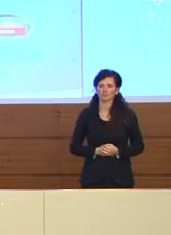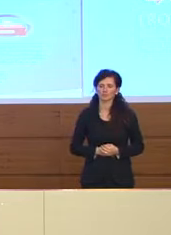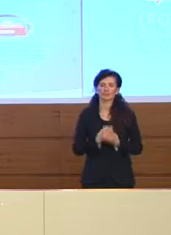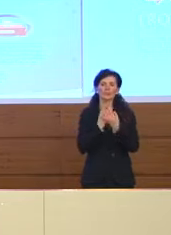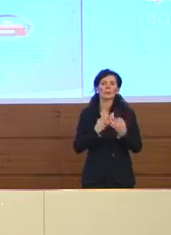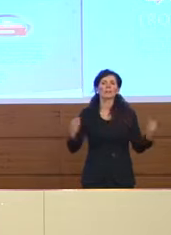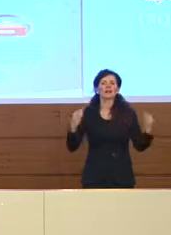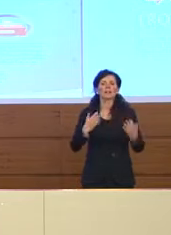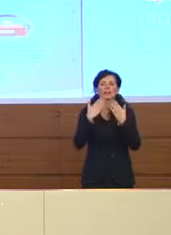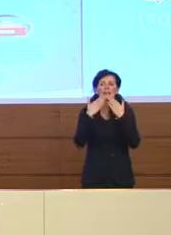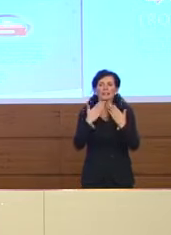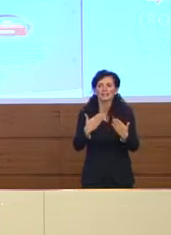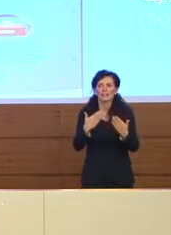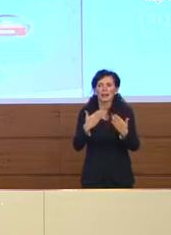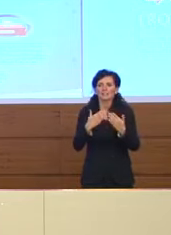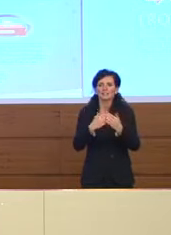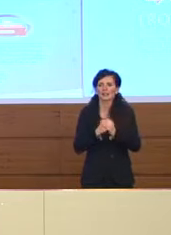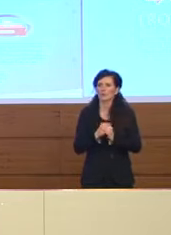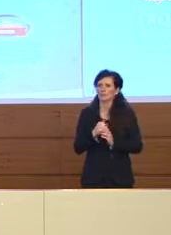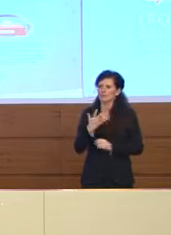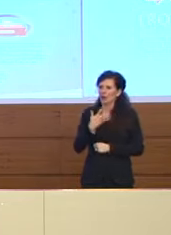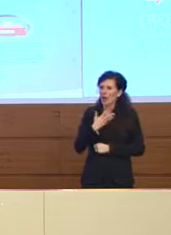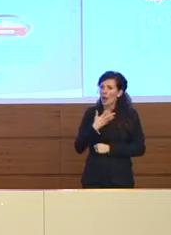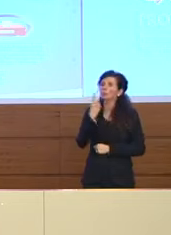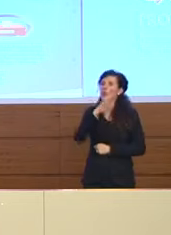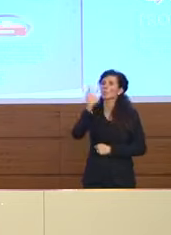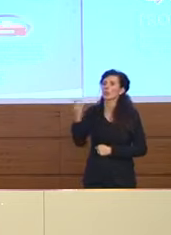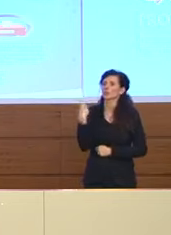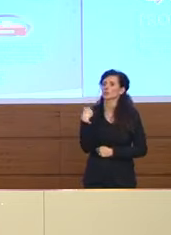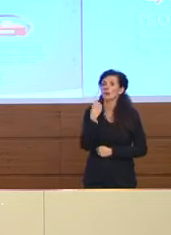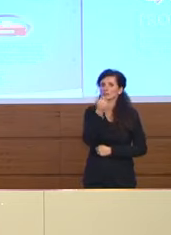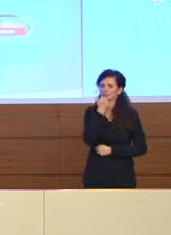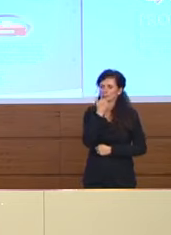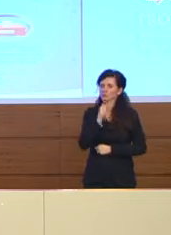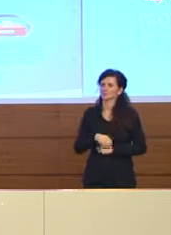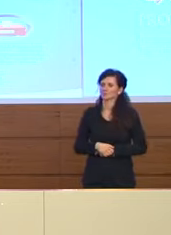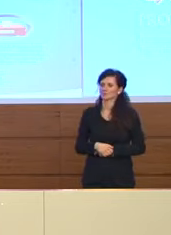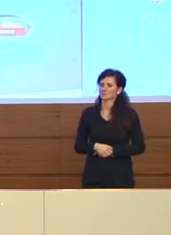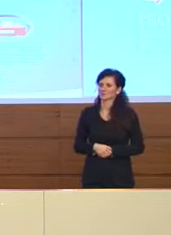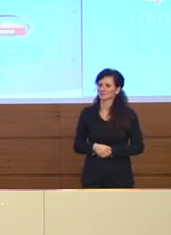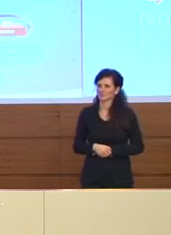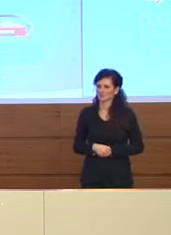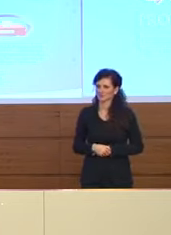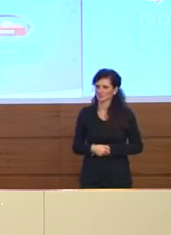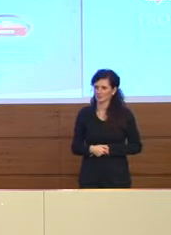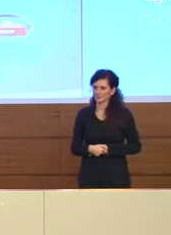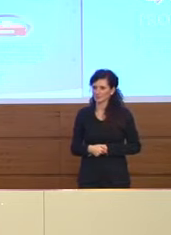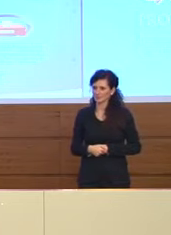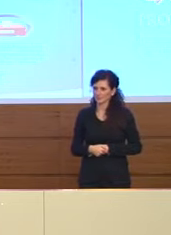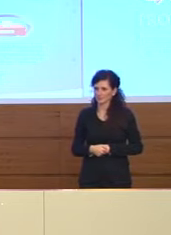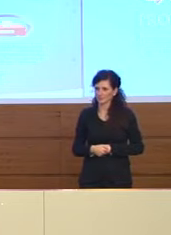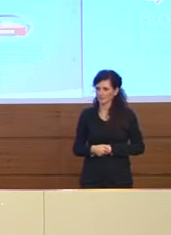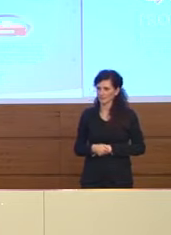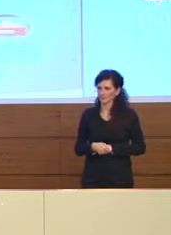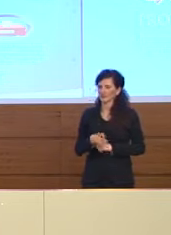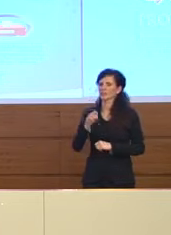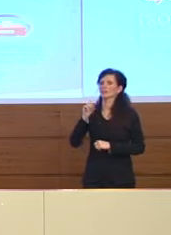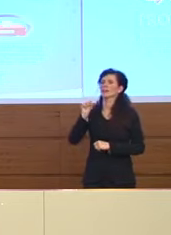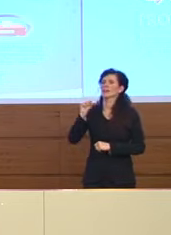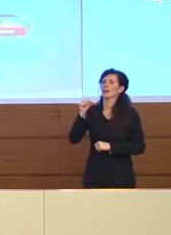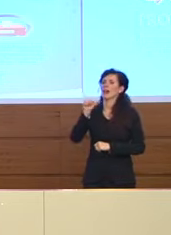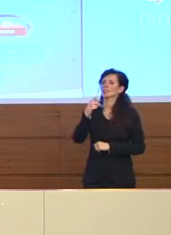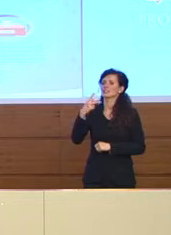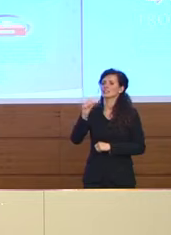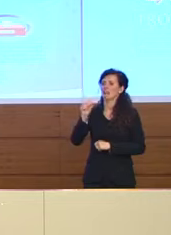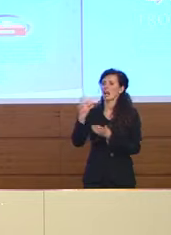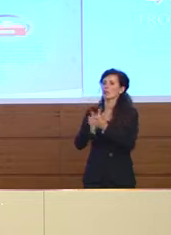grazie no c'è un'altra domanda scusate sarà lattanzi di a sky news volevo